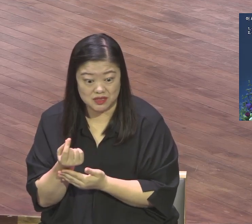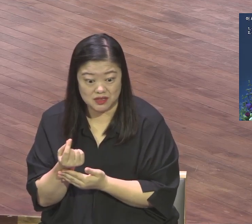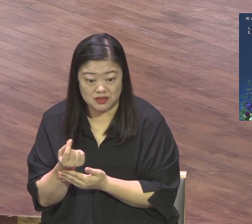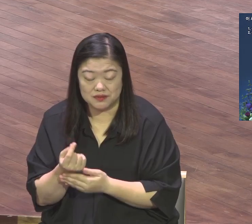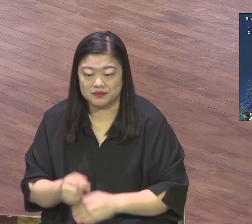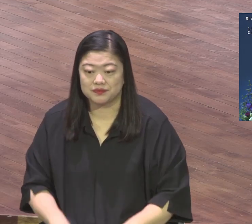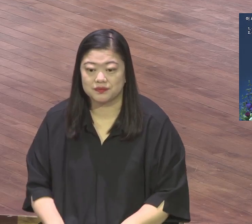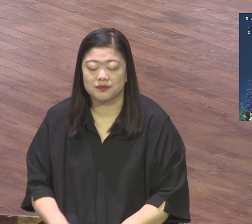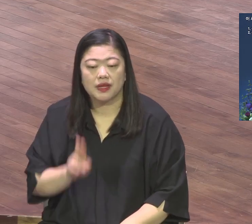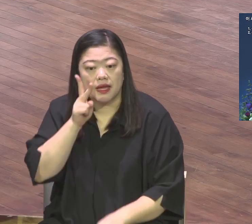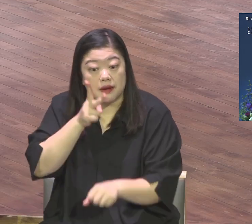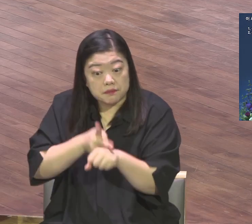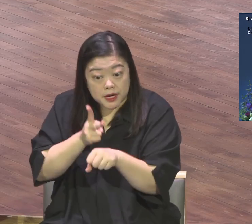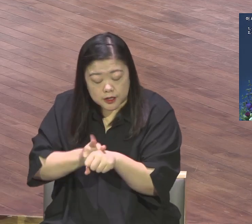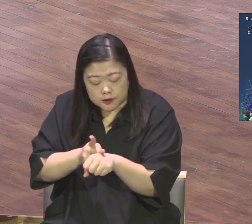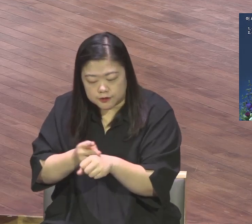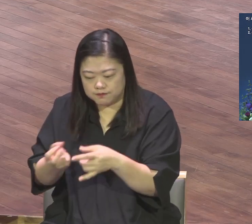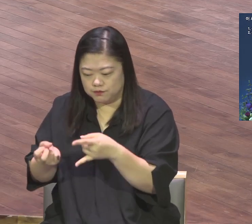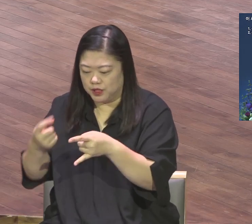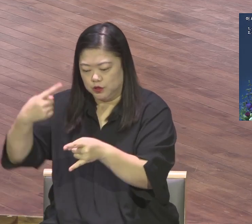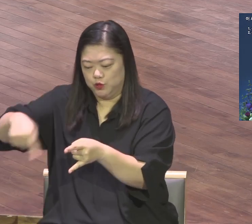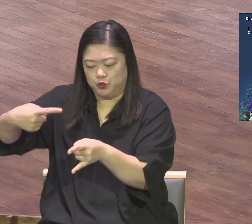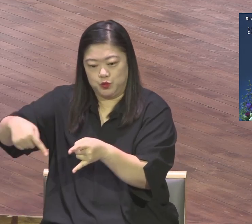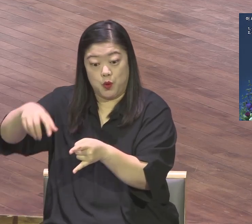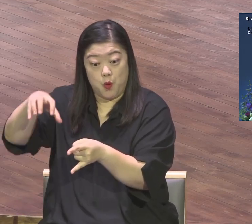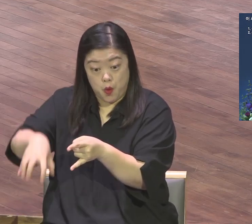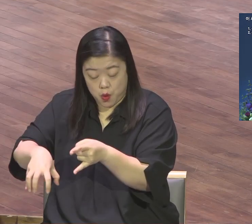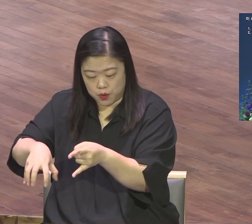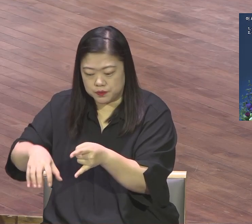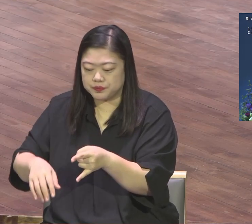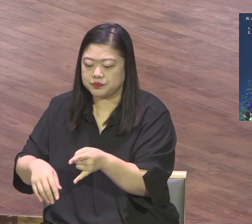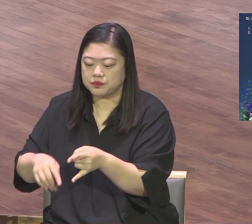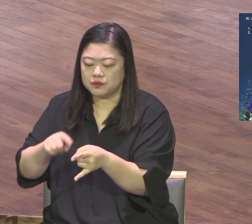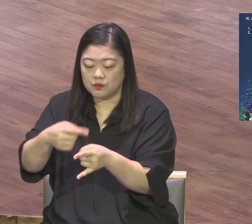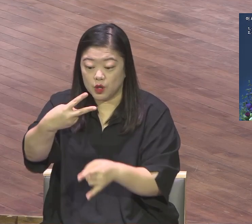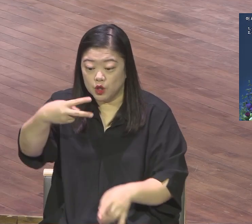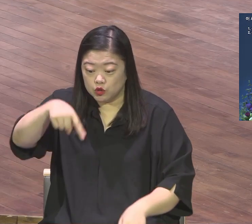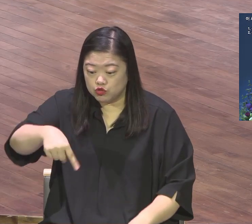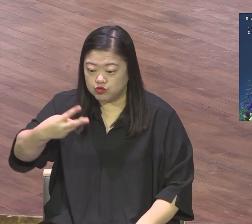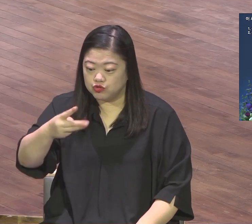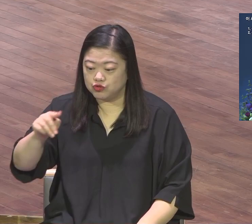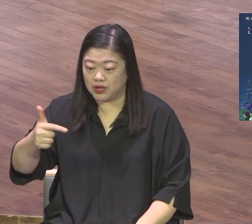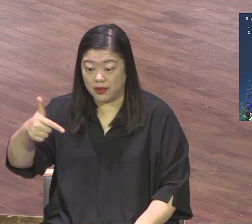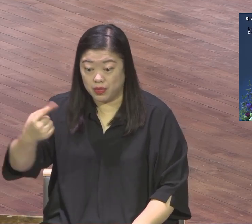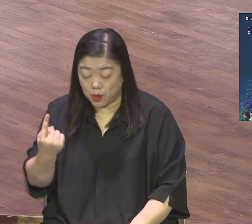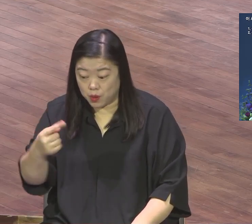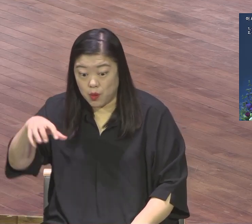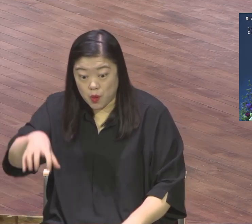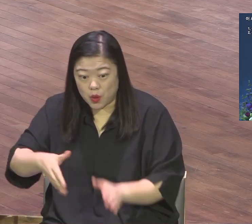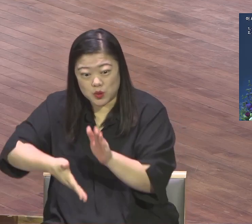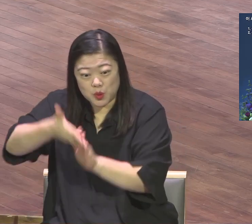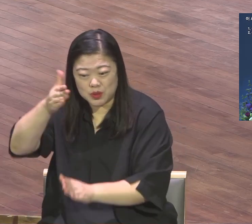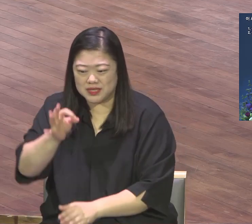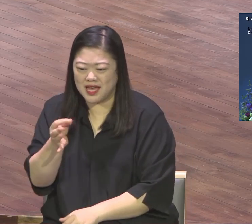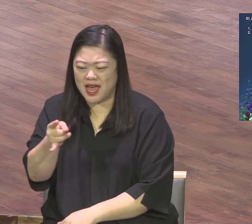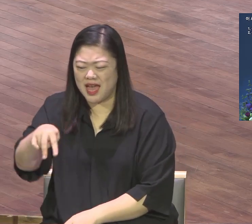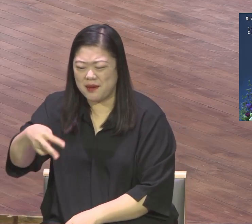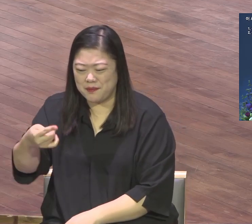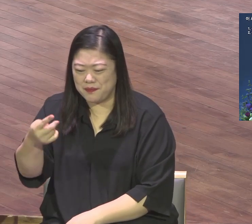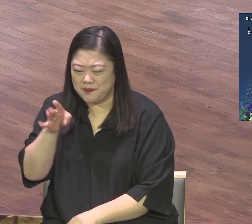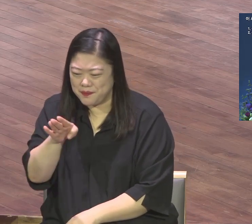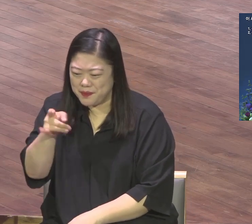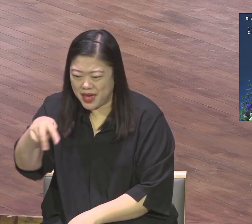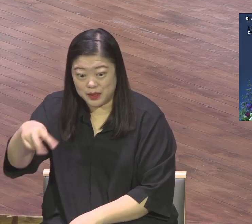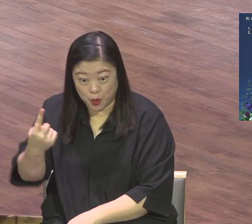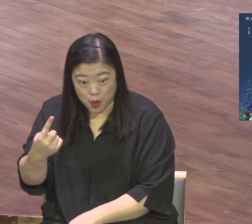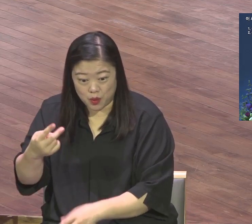바울의 두라노 서원 운동은요 단순히 에베소 지역에 영향을 입힌 것이 아니고 도란노 서원에서 지속적인 말씀을 하게